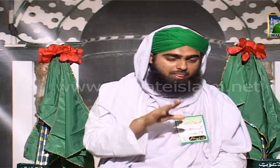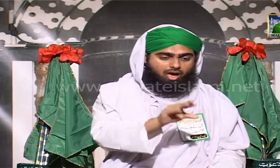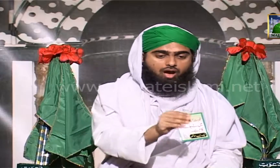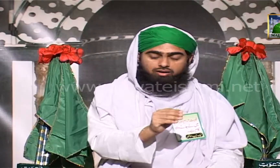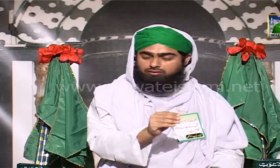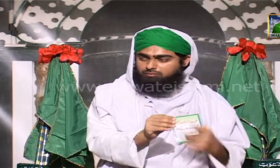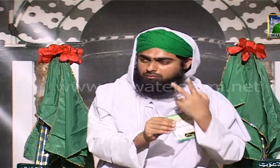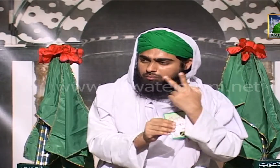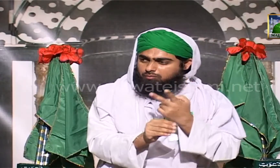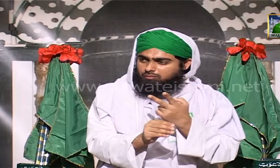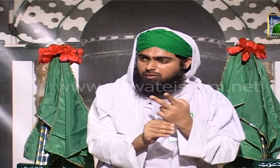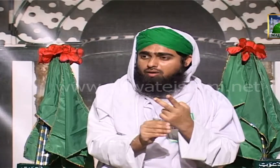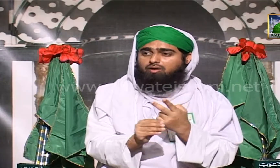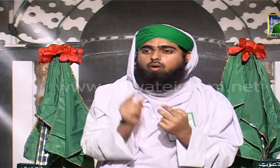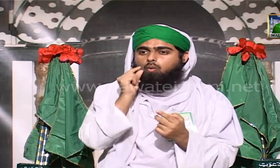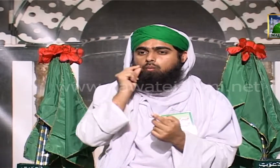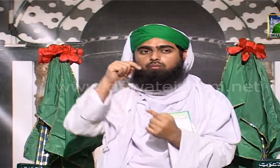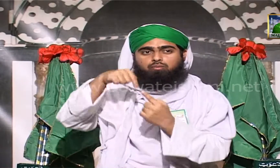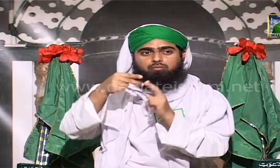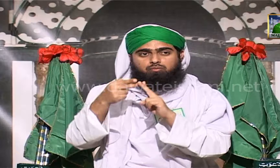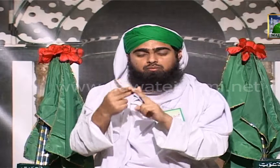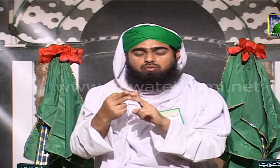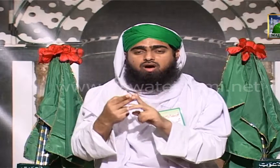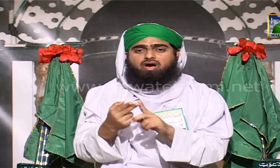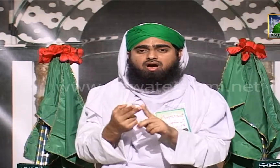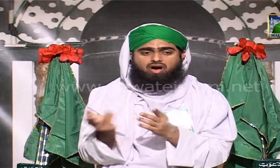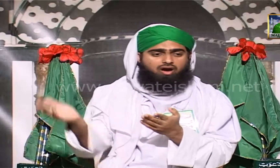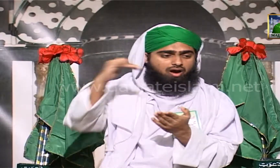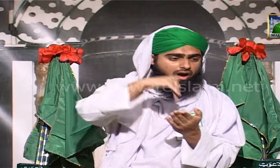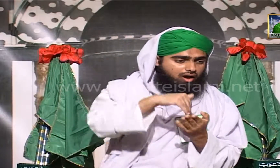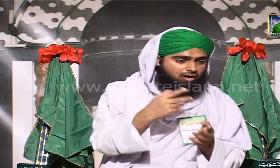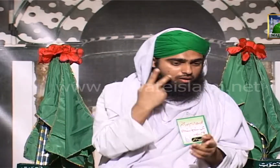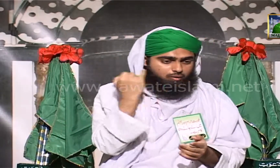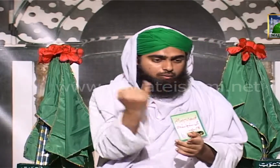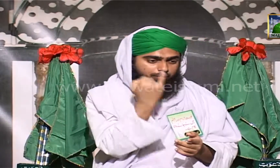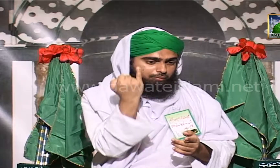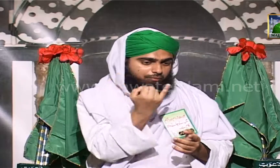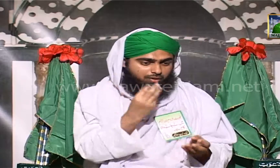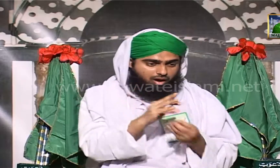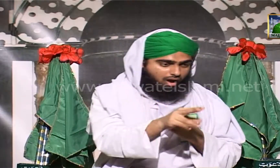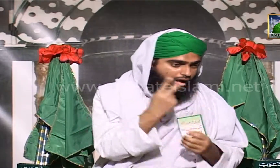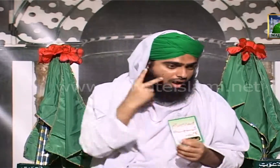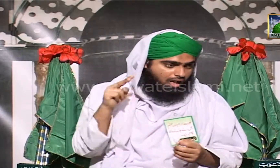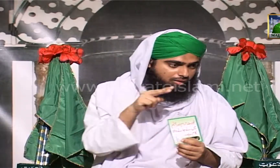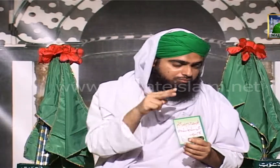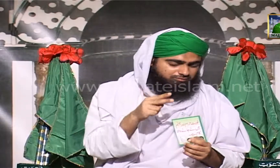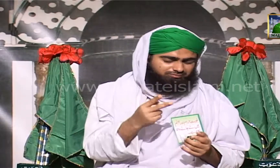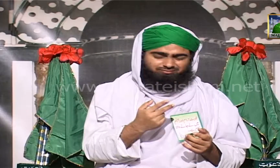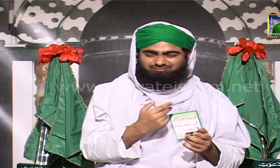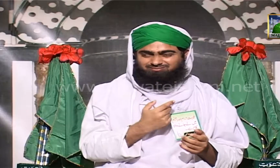دیکھتا کہ دوسرے فقراء اور مساکین بھی اسی کی تلاش میں اسی کی طرف نظر ڈالے ہوئے، تو میں